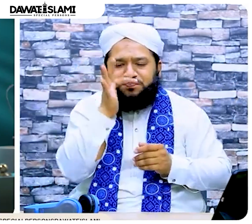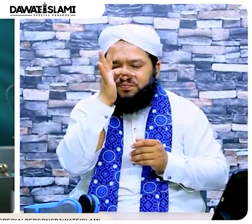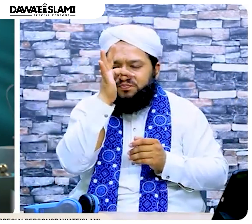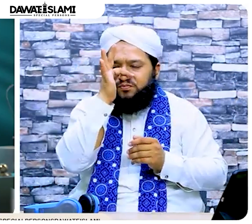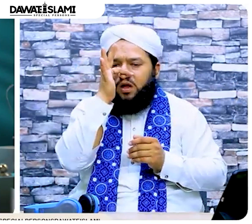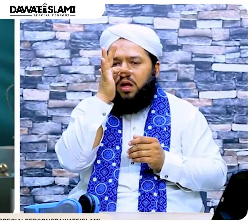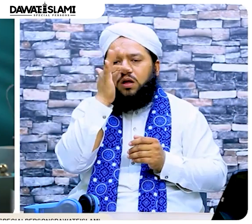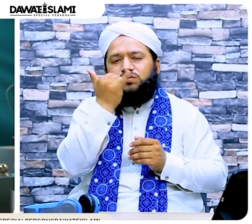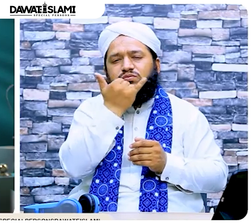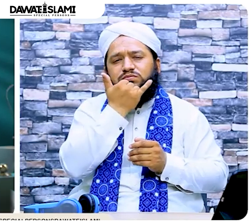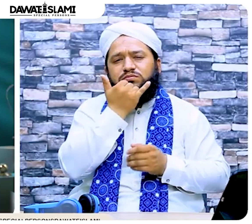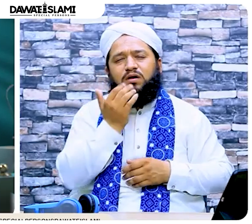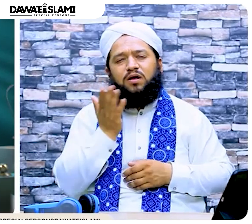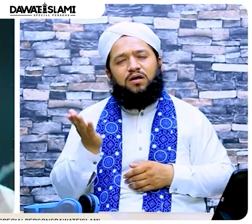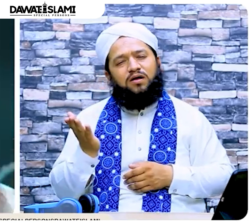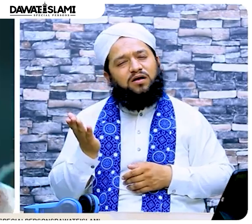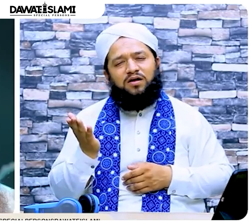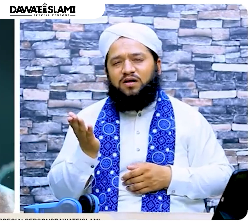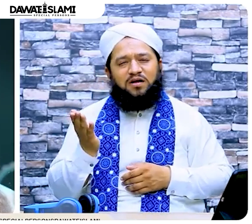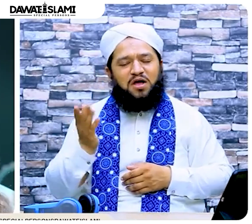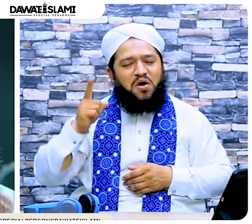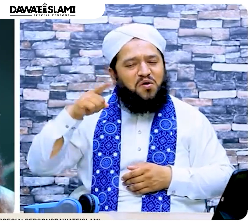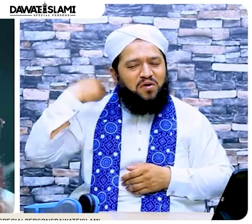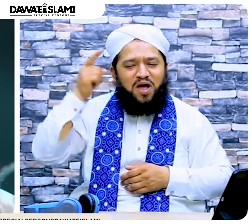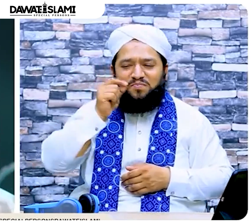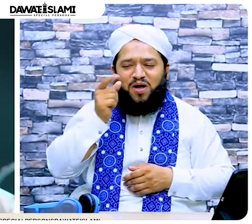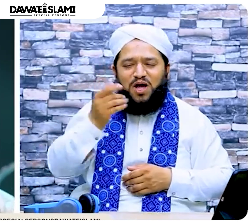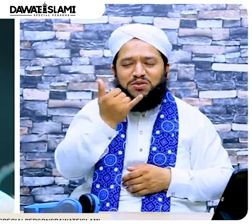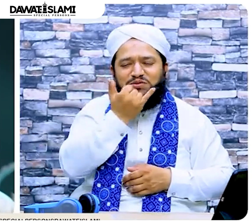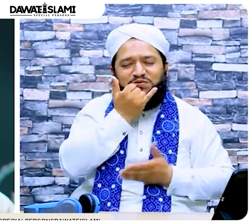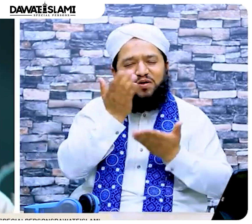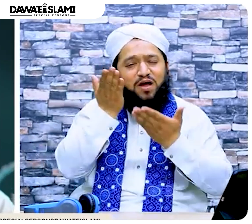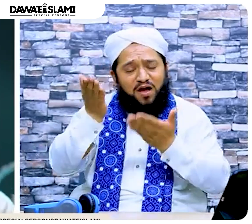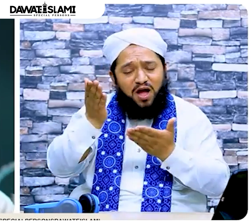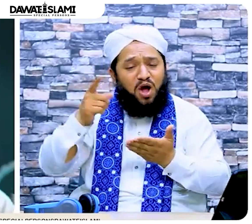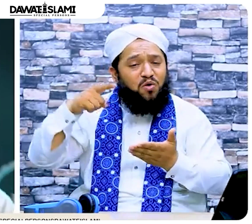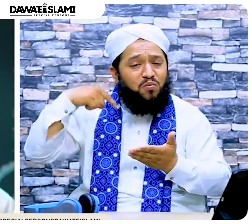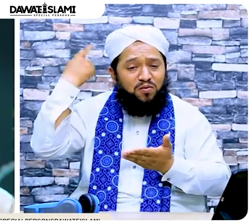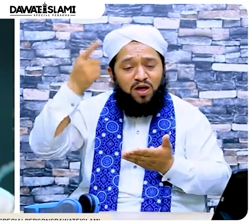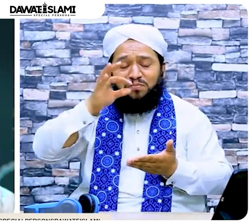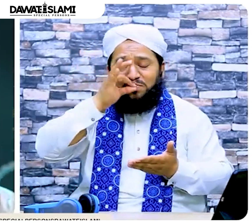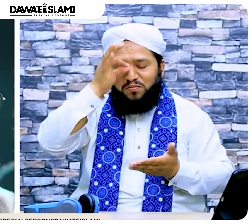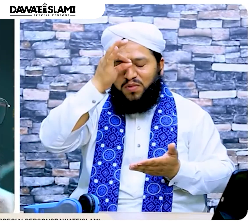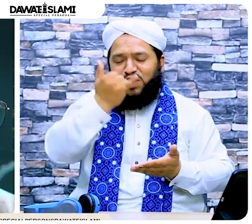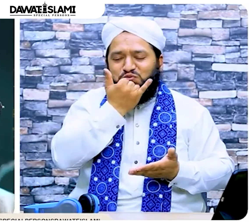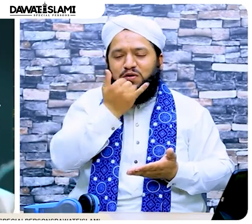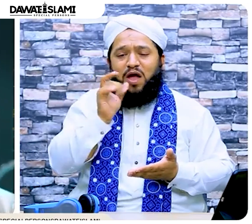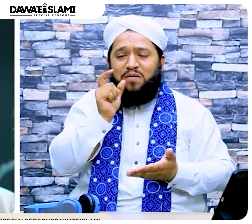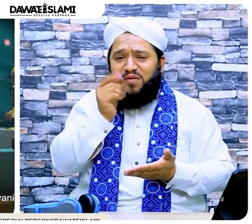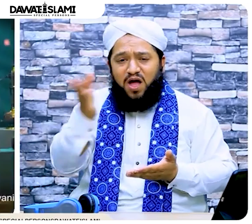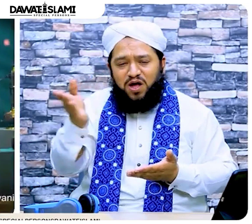خدائی کا دعویٰ کر ڈالا۔ لکھتا ہے کہ میں نے نیند میں اپنے آپ کو ہو بہو اللہ دیکھا اور میں وہ اللہ ہوں۔ پھر میں